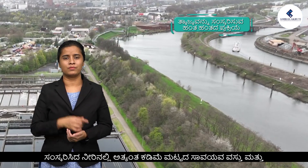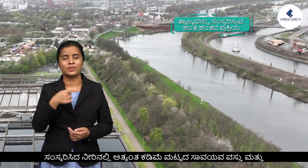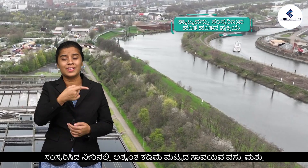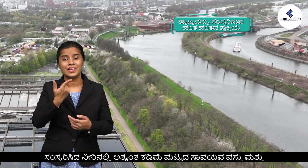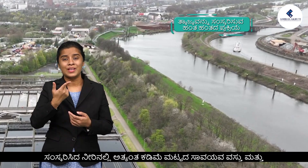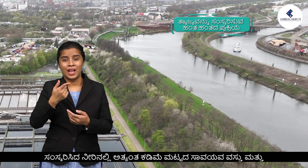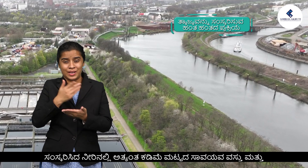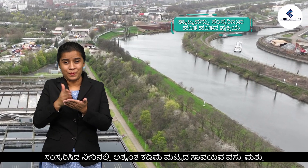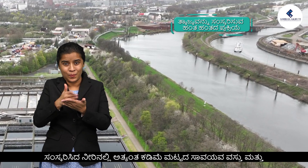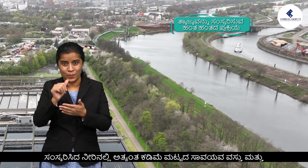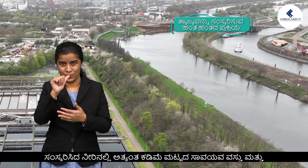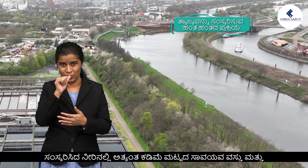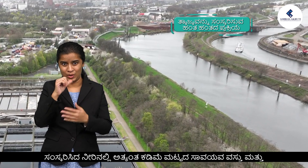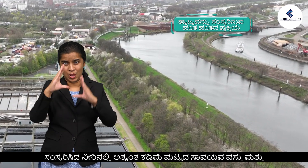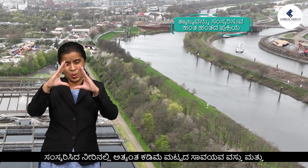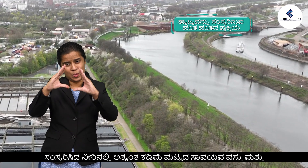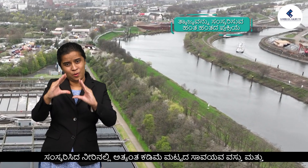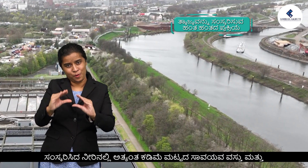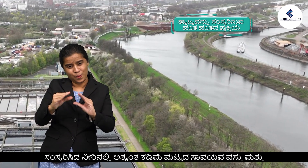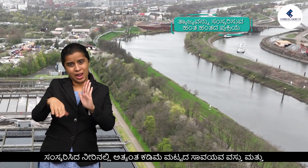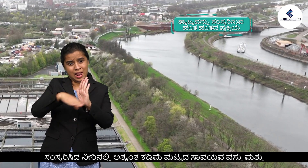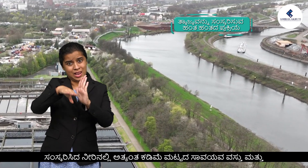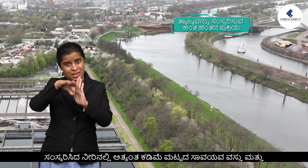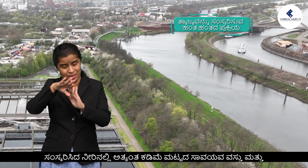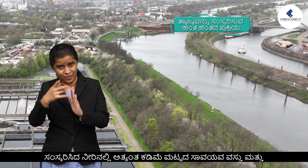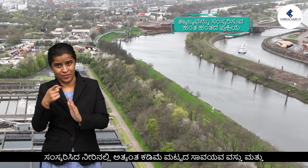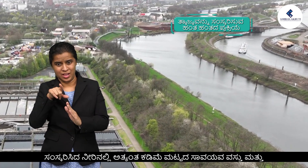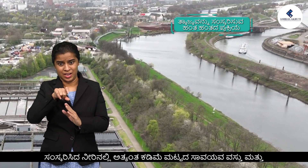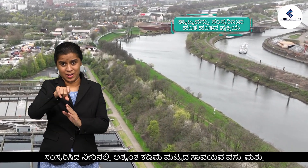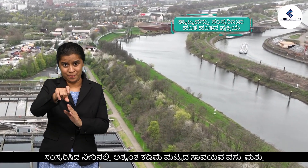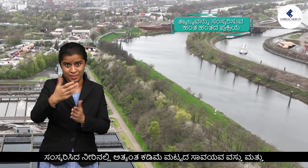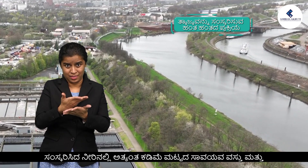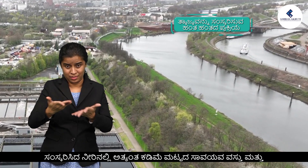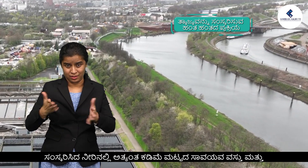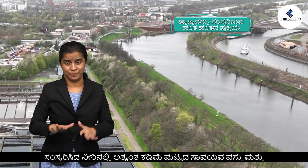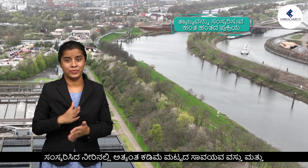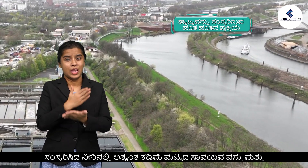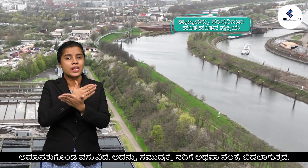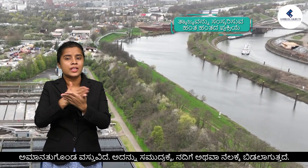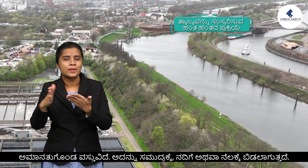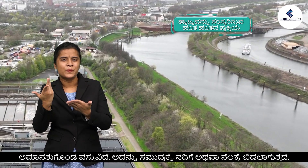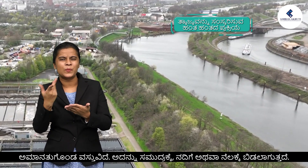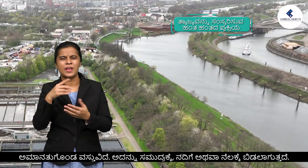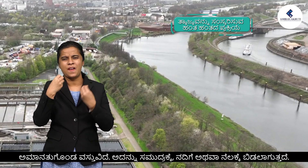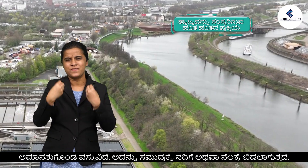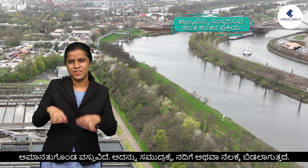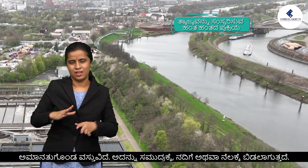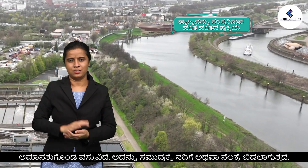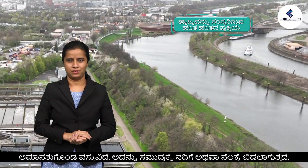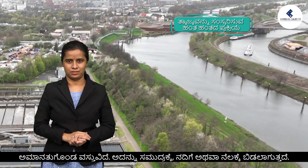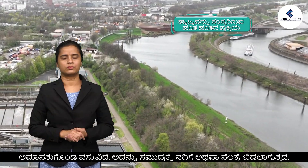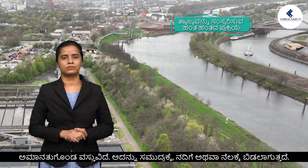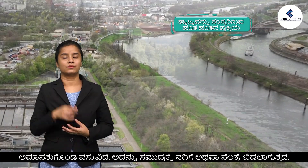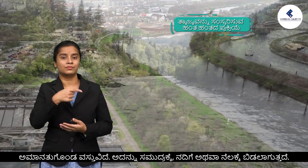ಸಂಸ್ಕರಿಸಿದ ನೀರಿನಲ್ಲಿ ಅತ್ಯಂತ ಕಡಿಮೆ ಮಟ್ಟದ ಸಾವಯವ ವಸ್ತು ಮತ್ತು ಅಮಾನತುಗೊಂಡ